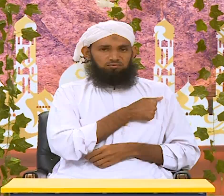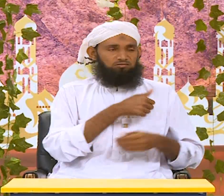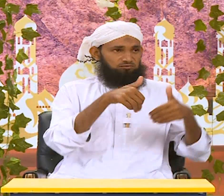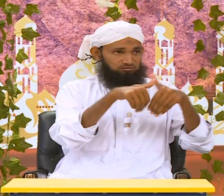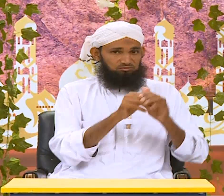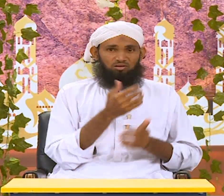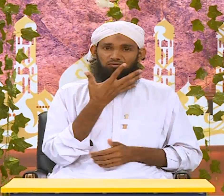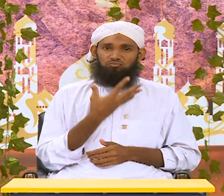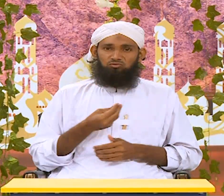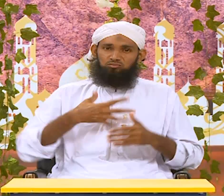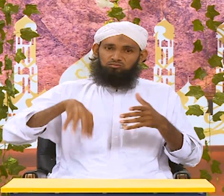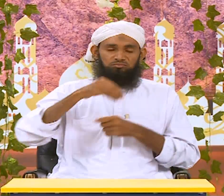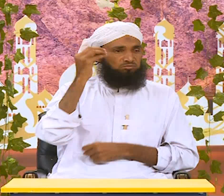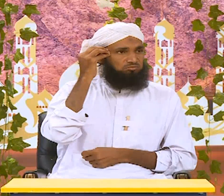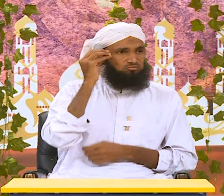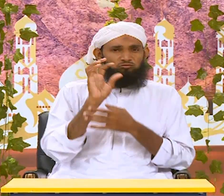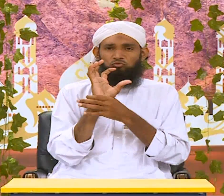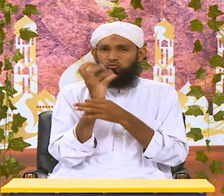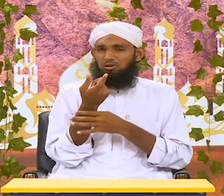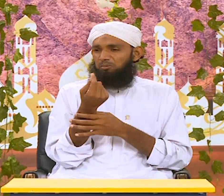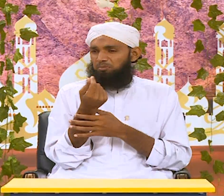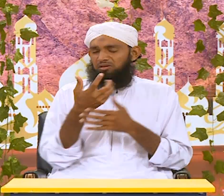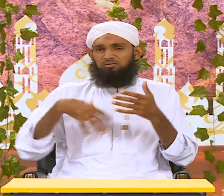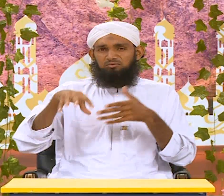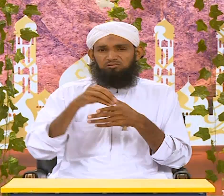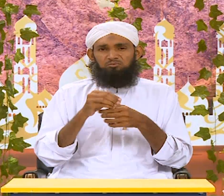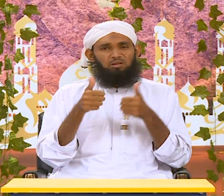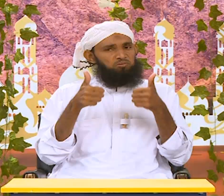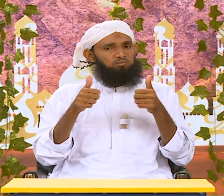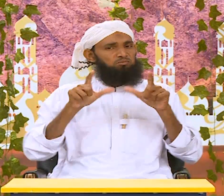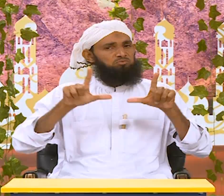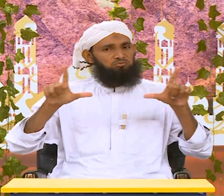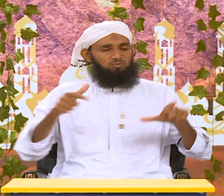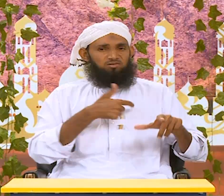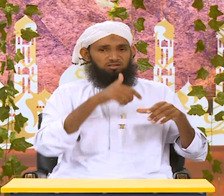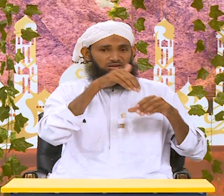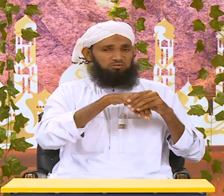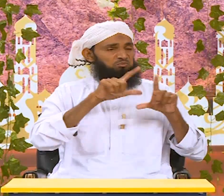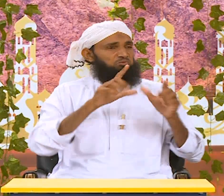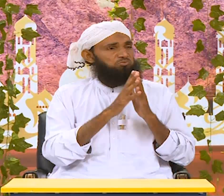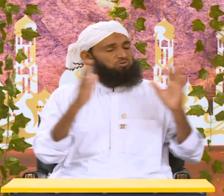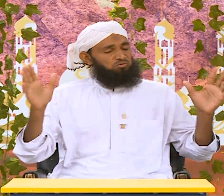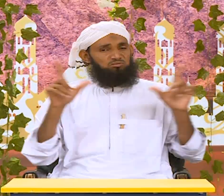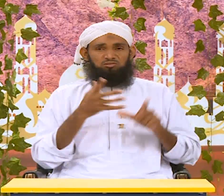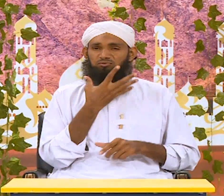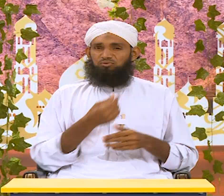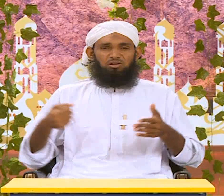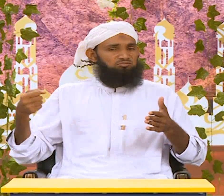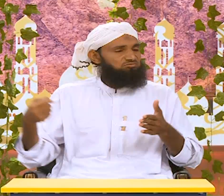مگر افسوس دنیا، مال و دولت، یہاں کی فانی نعمتوں کی محبت ہمارے دلوں میں گھر کر گئی ہے۔ کاش ہم دنیا